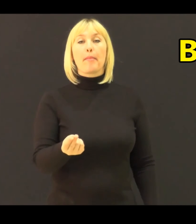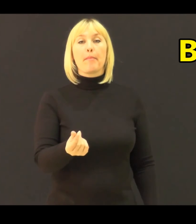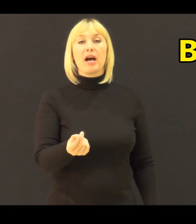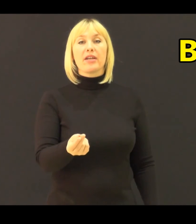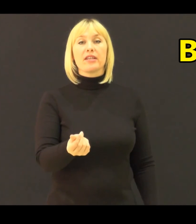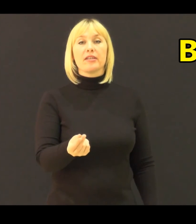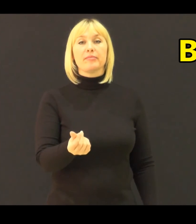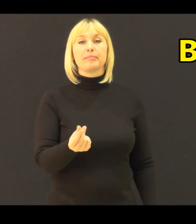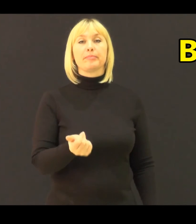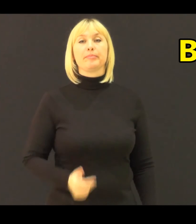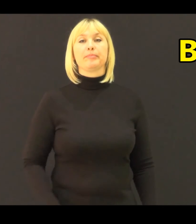Banii.